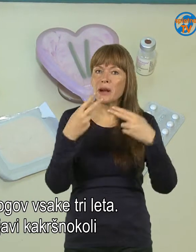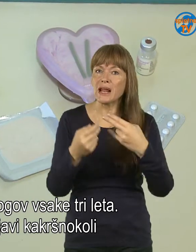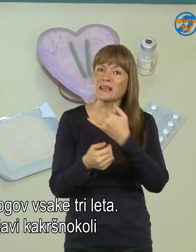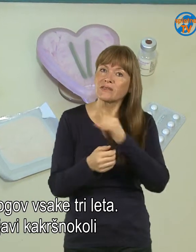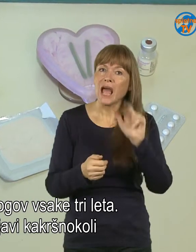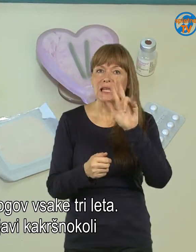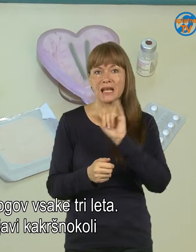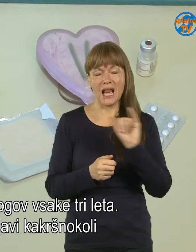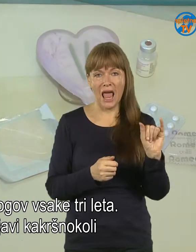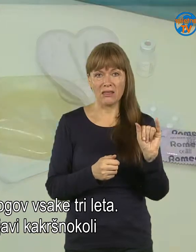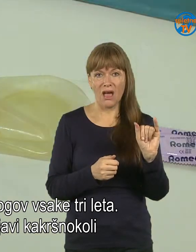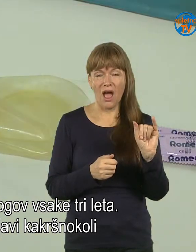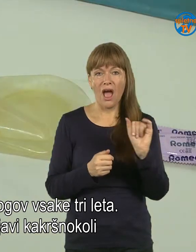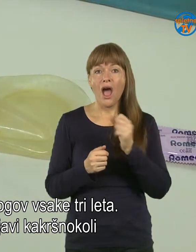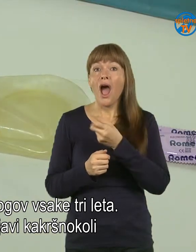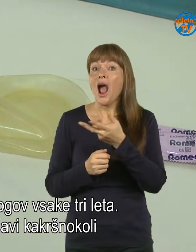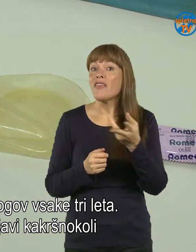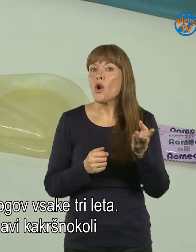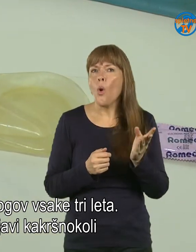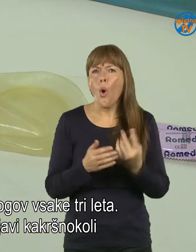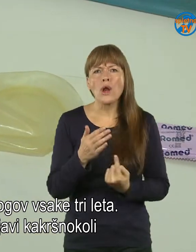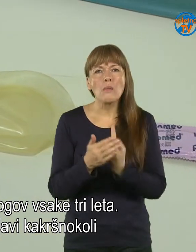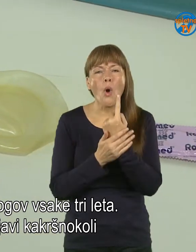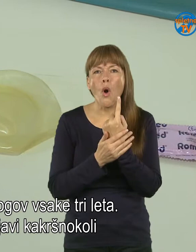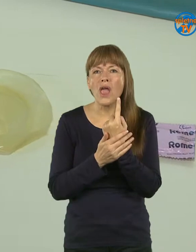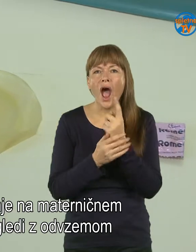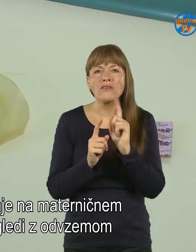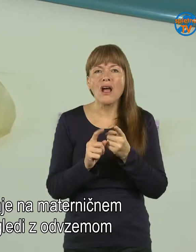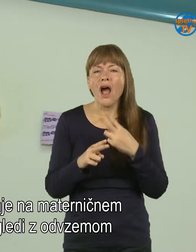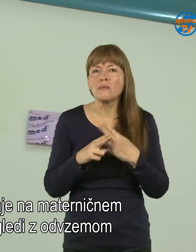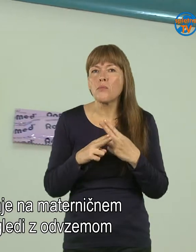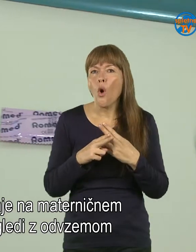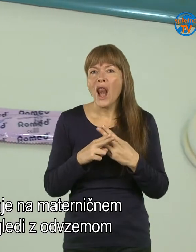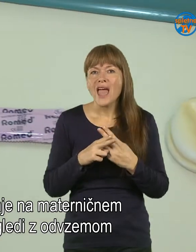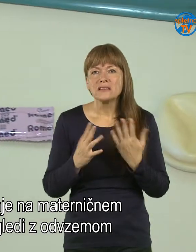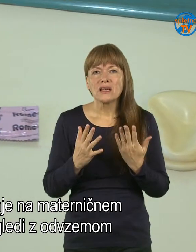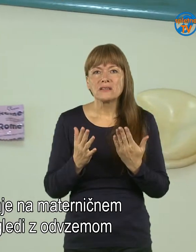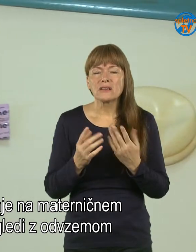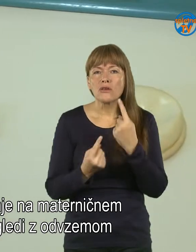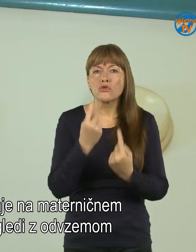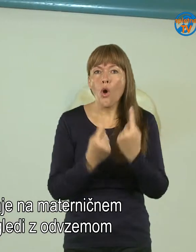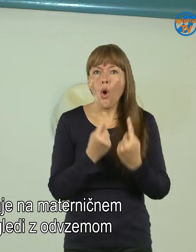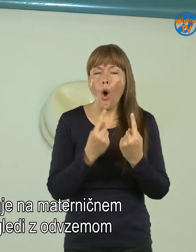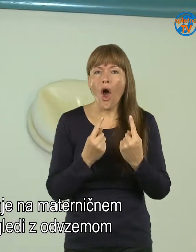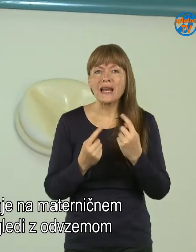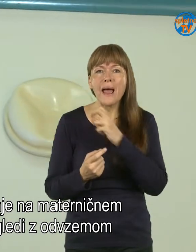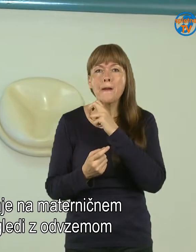leta. Kadarkoli se pojavi kakršna patologija, kakršnokoli bolezensko dogajanje na materničnem